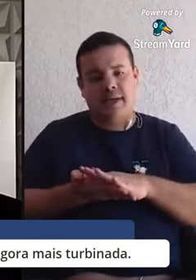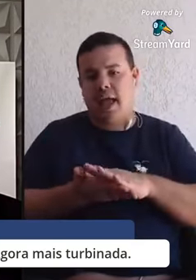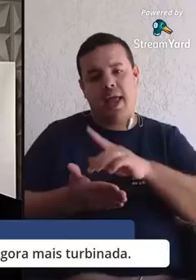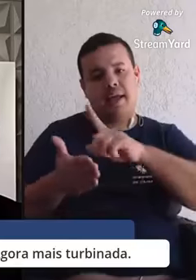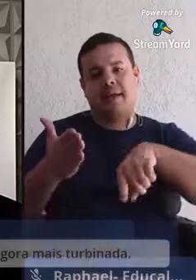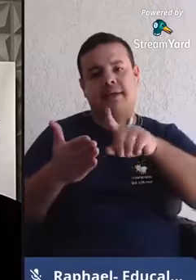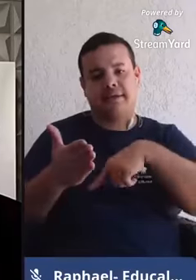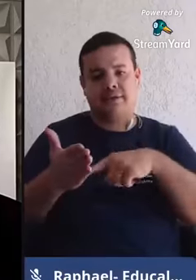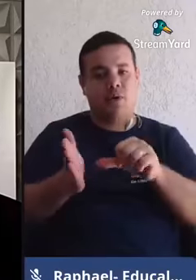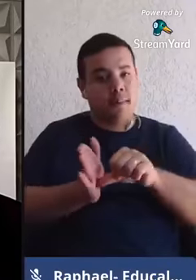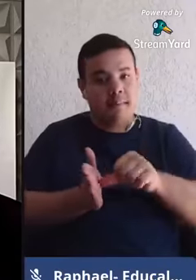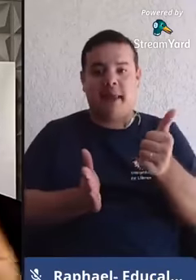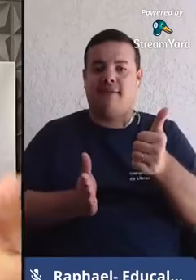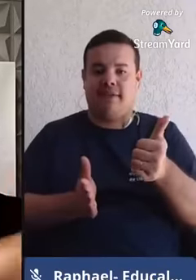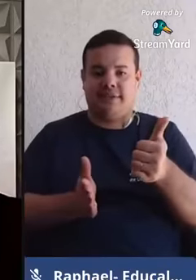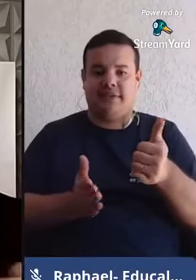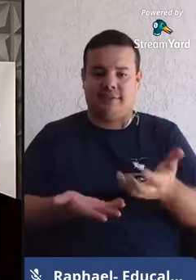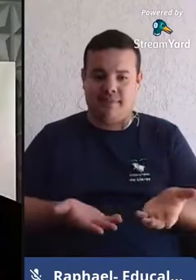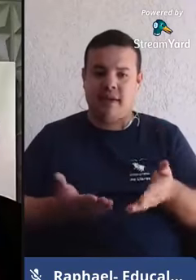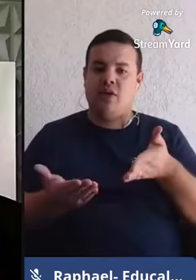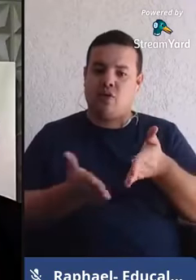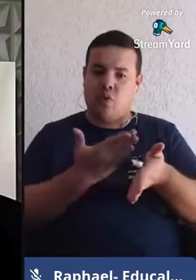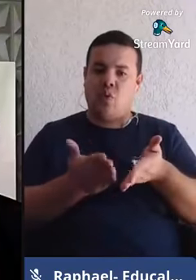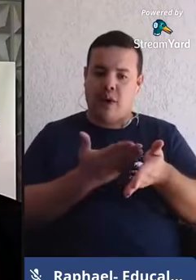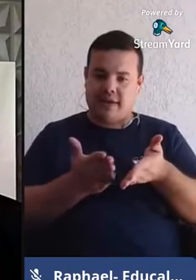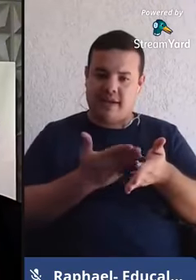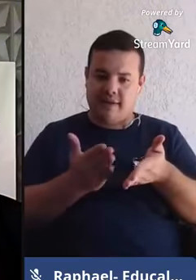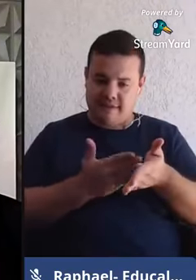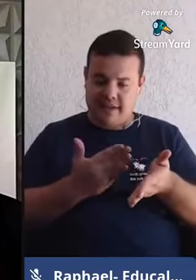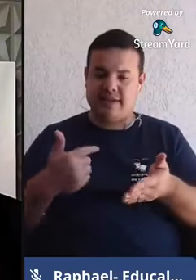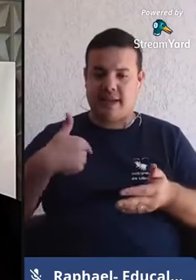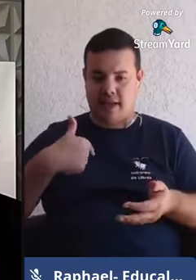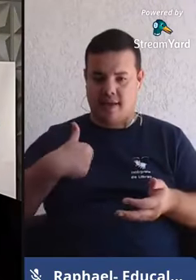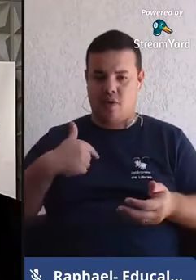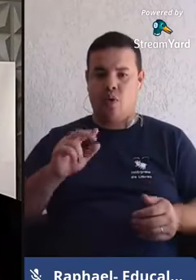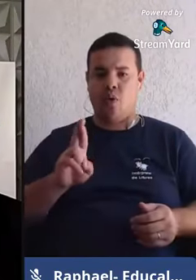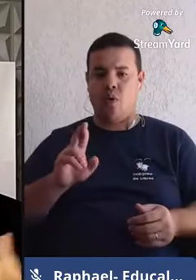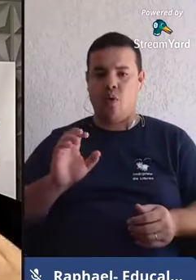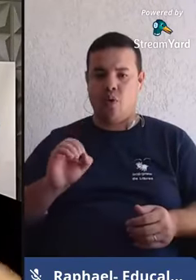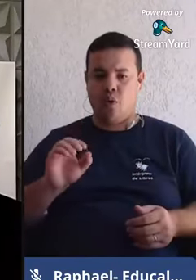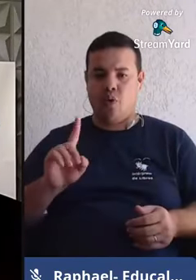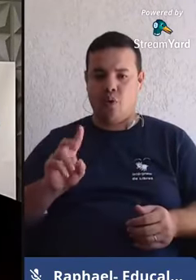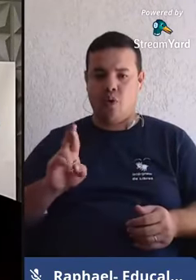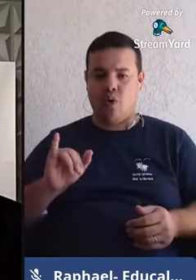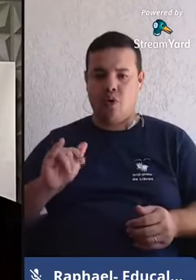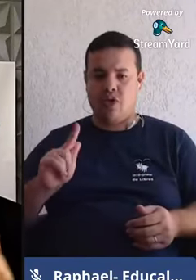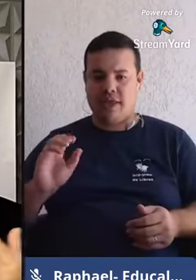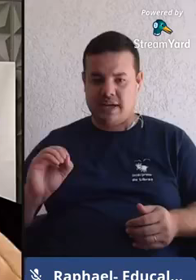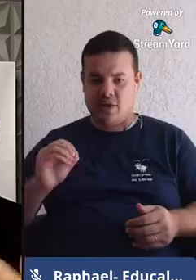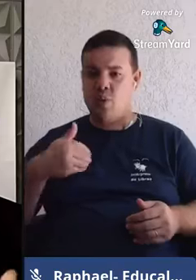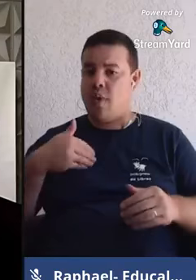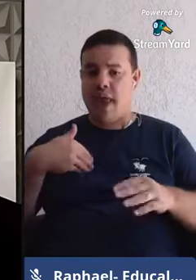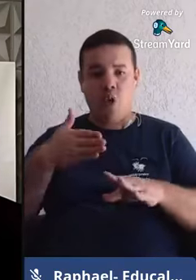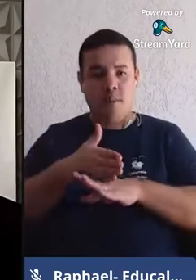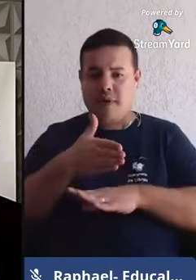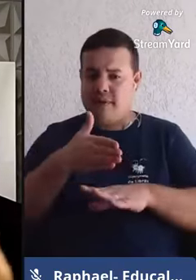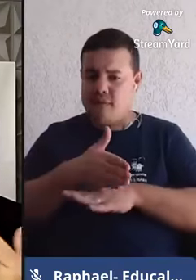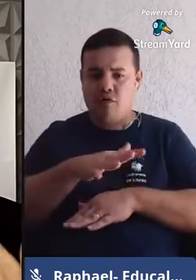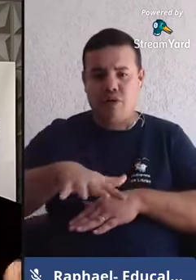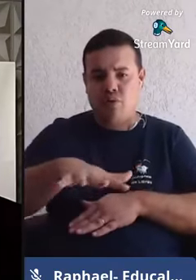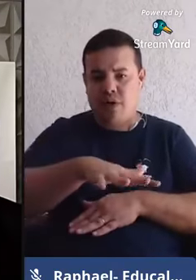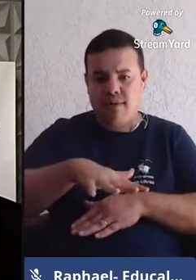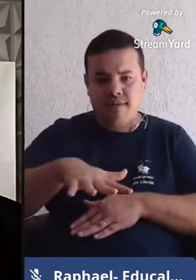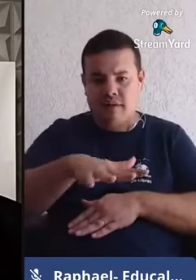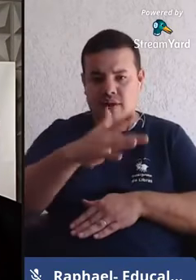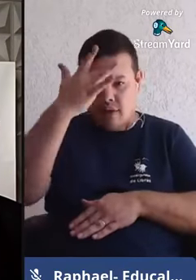revista, acabou que o Rodrigo, você perguntou quem é o Rodrigo Rosso, acabou que eu fui me envolvendo nesse universo da pessoa com deficiência de